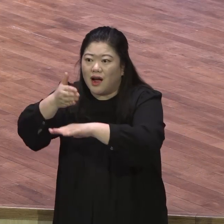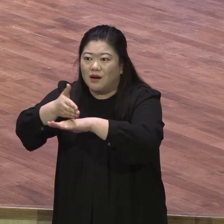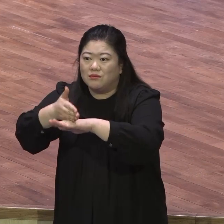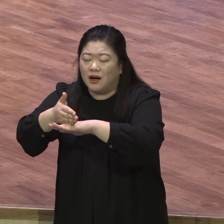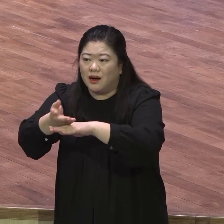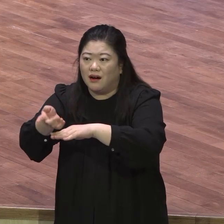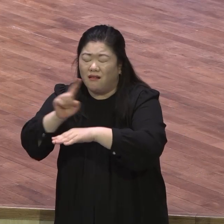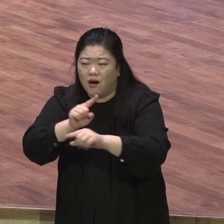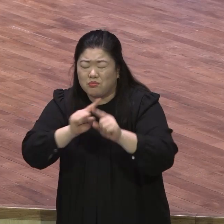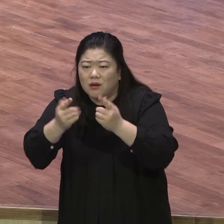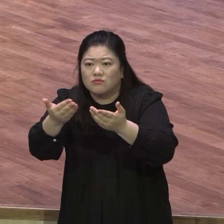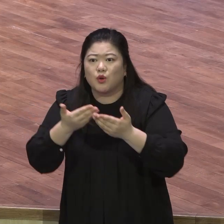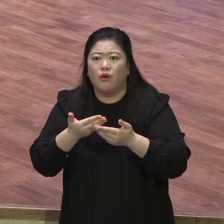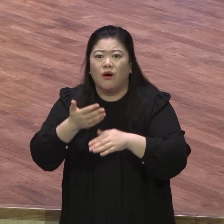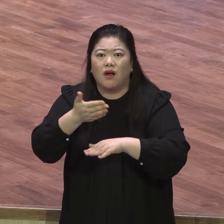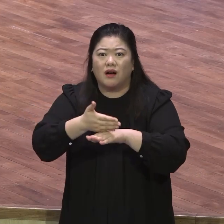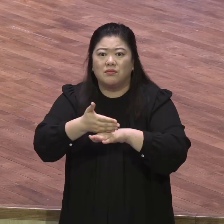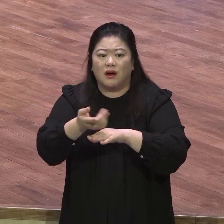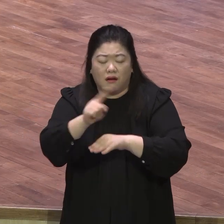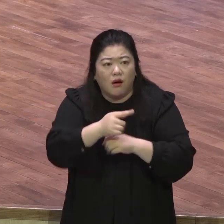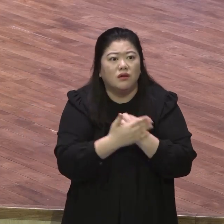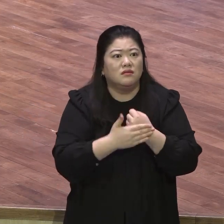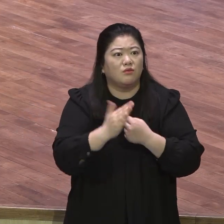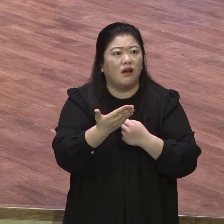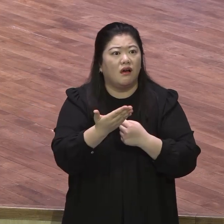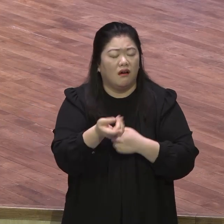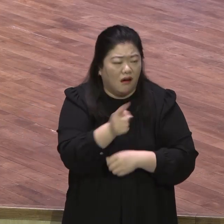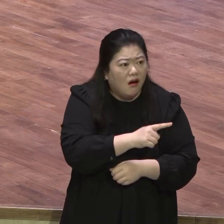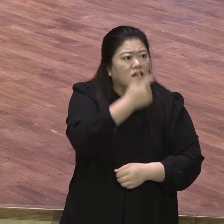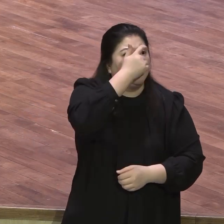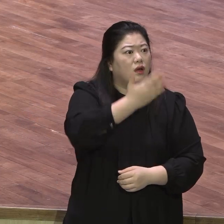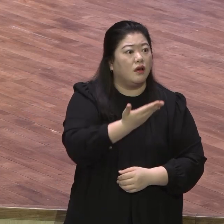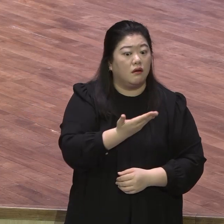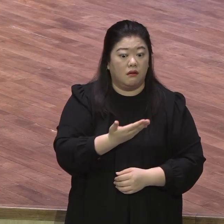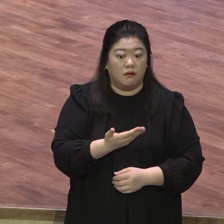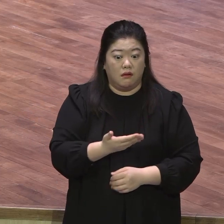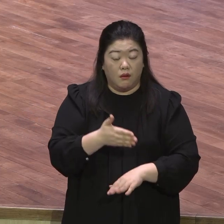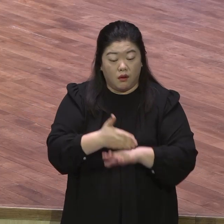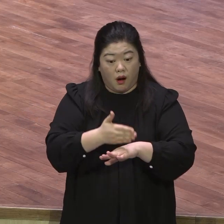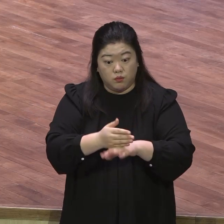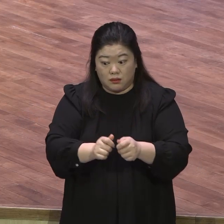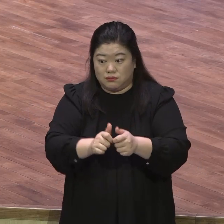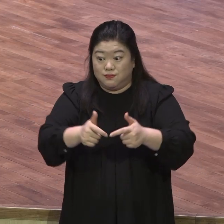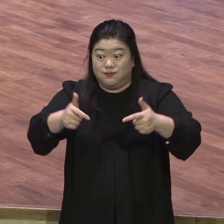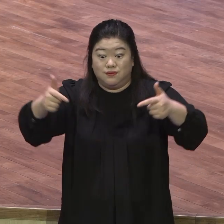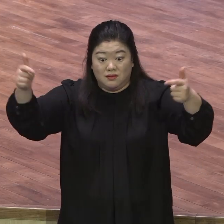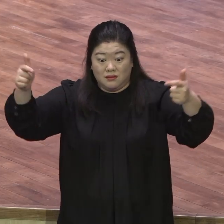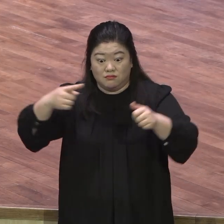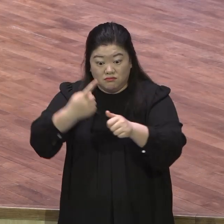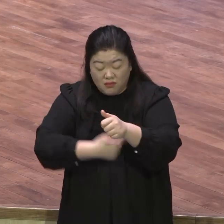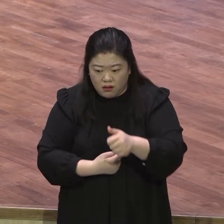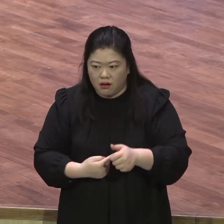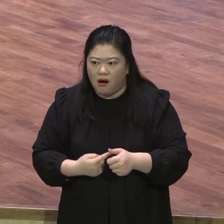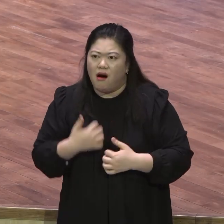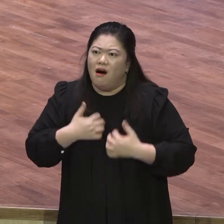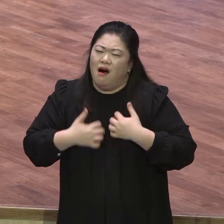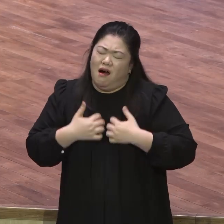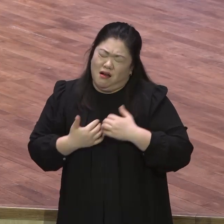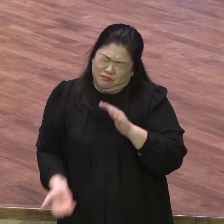하나님 감사해봤냐 한 주간 살면서 여러 가지 일들 중에 어려움을 이겨나가고 하나님 앞에 승리하고 예배할 수 있게 하신 거